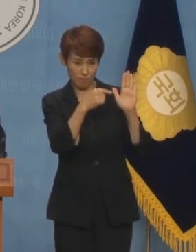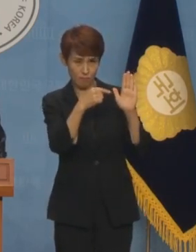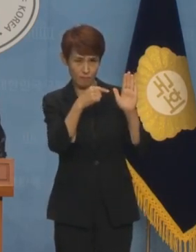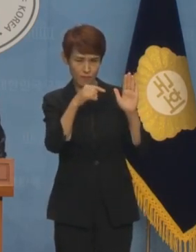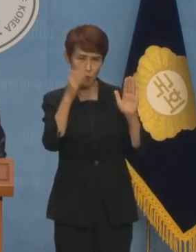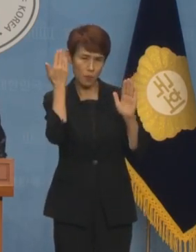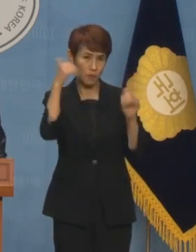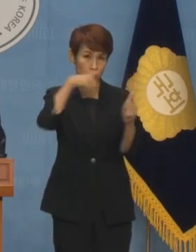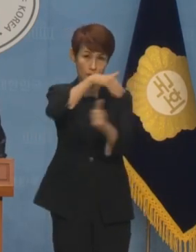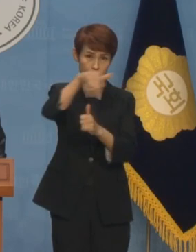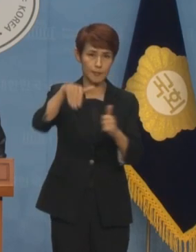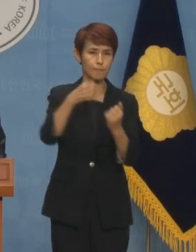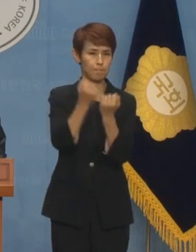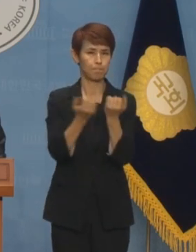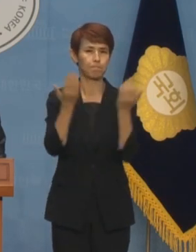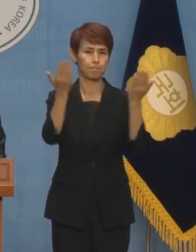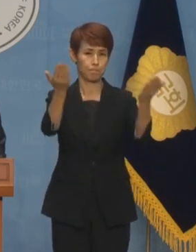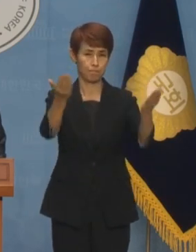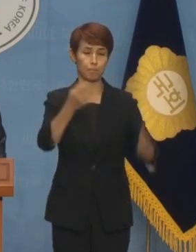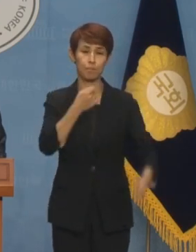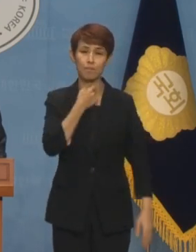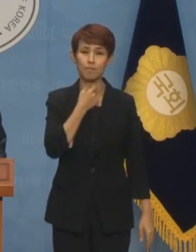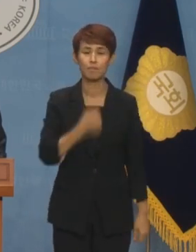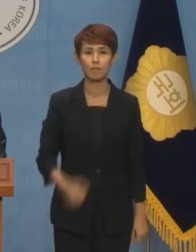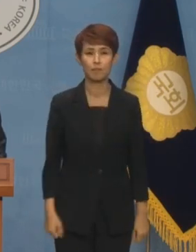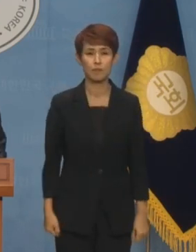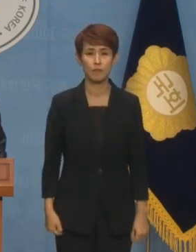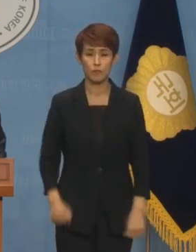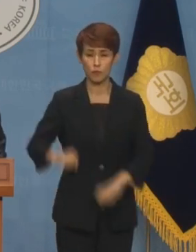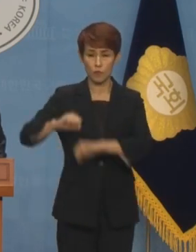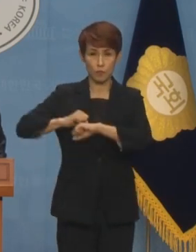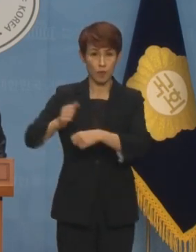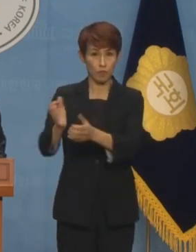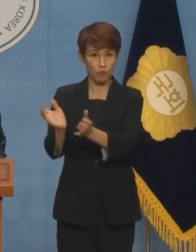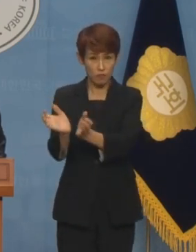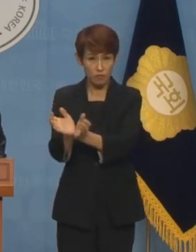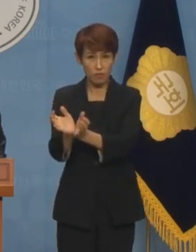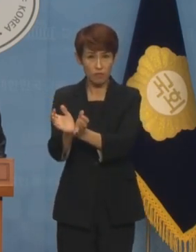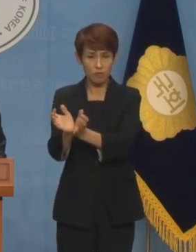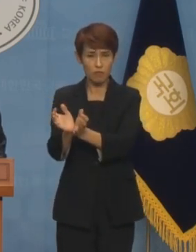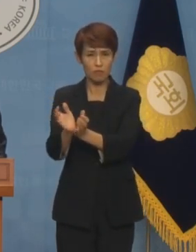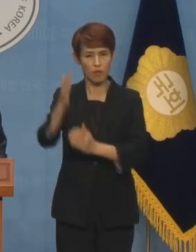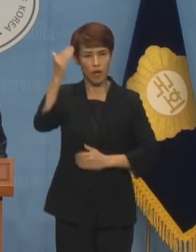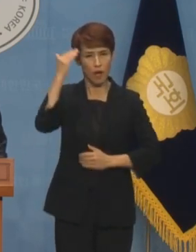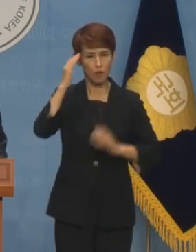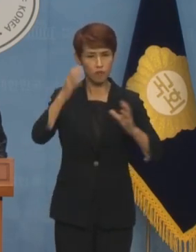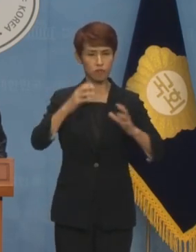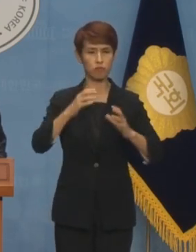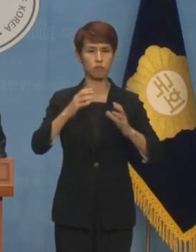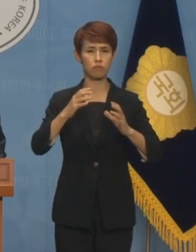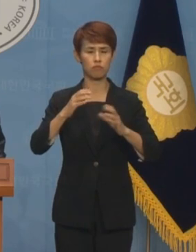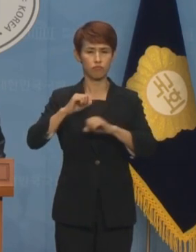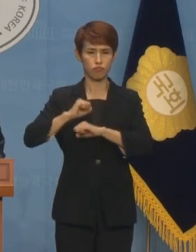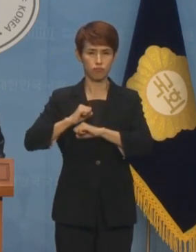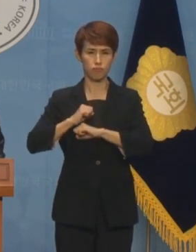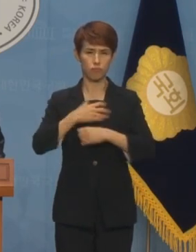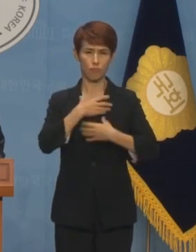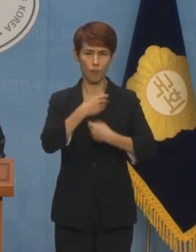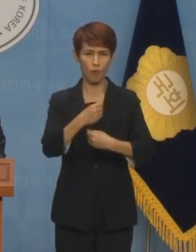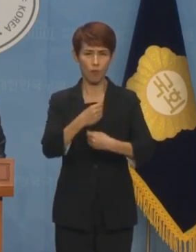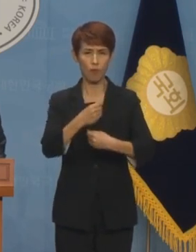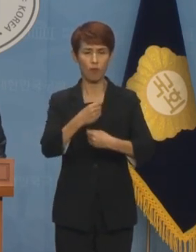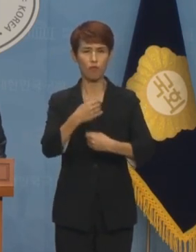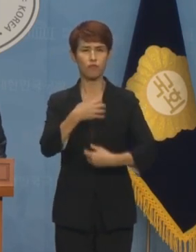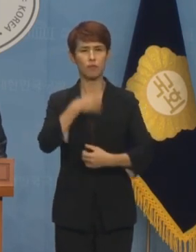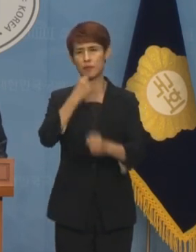입장을 발표하도록 하겠습니다. 국방부는 더 이상 대한민국의 안보 위기를 조장하지